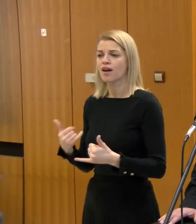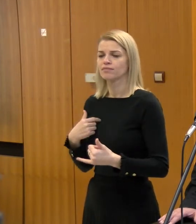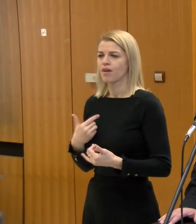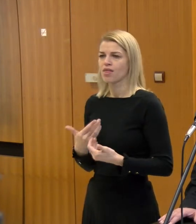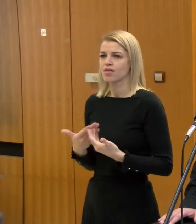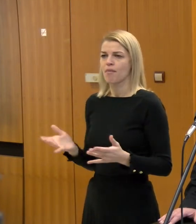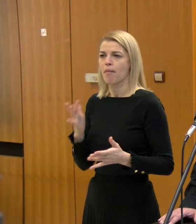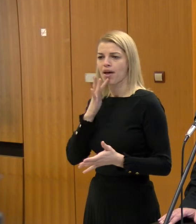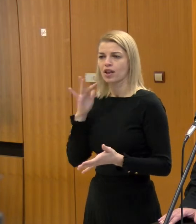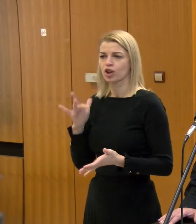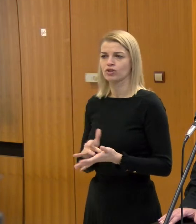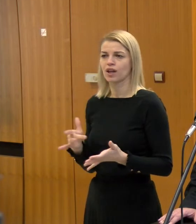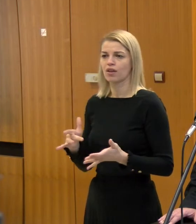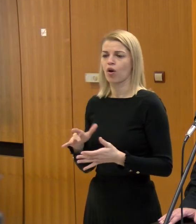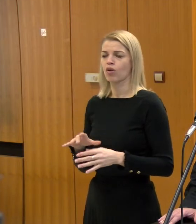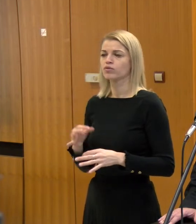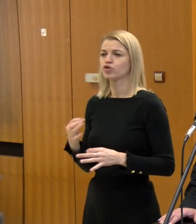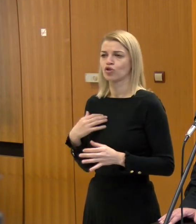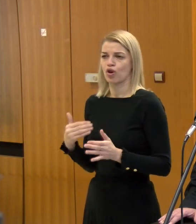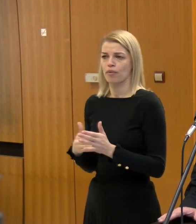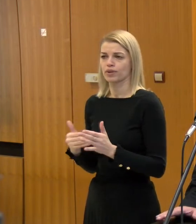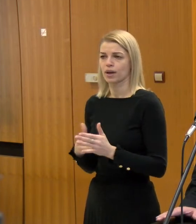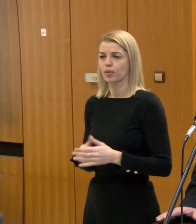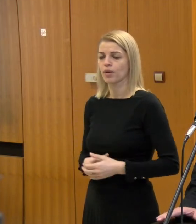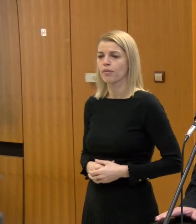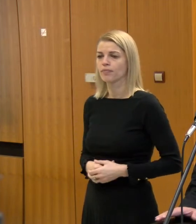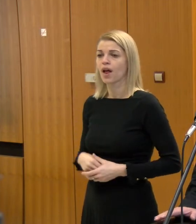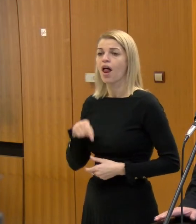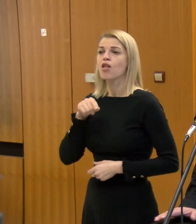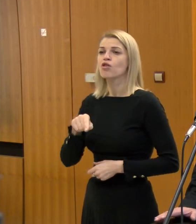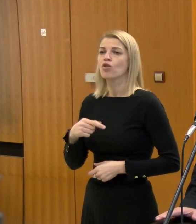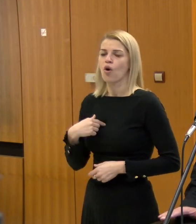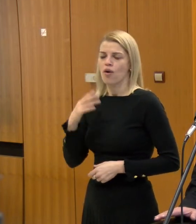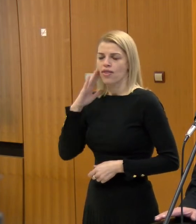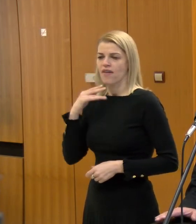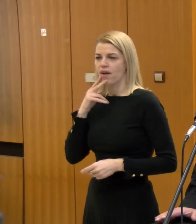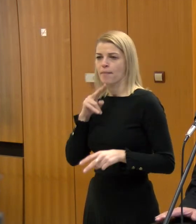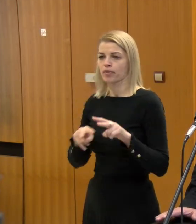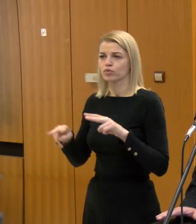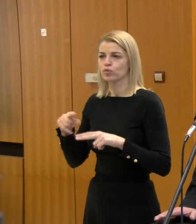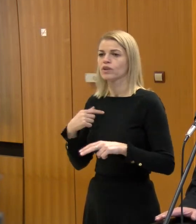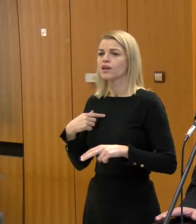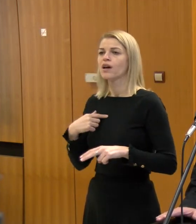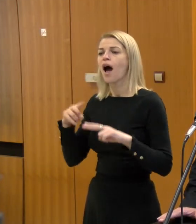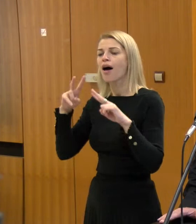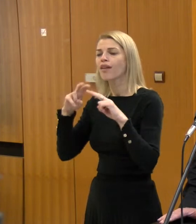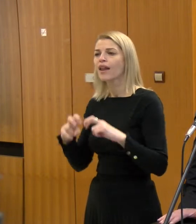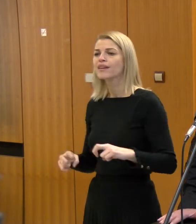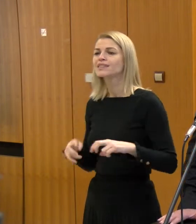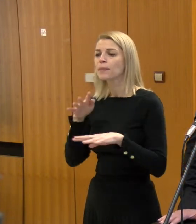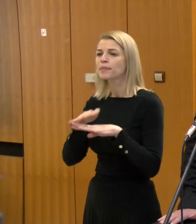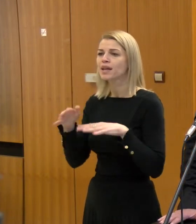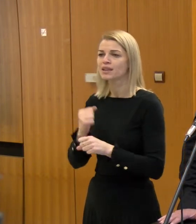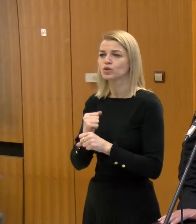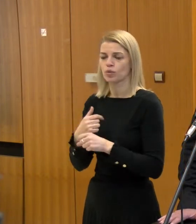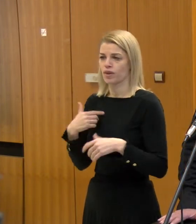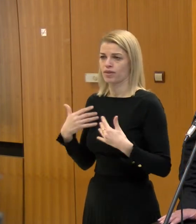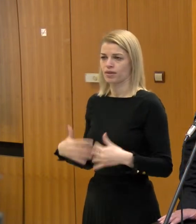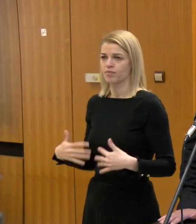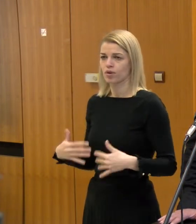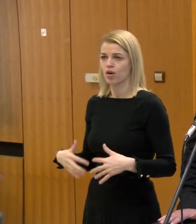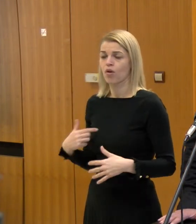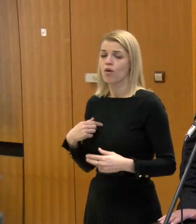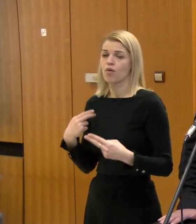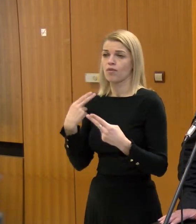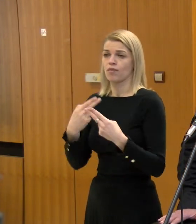nemáme dostatok na všetko, čo potrebujeme. Ale toto ja neviem posúdiť. Ja som nerobil žiaden analytický prieskum. Odpovedám